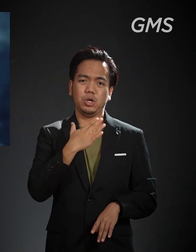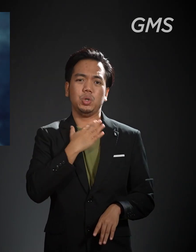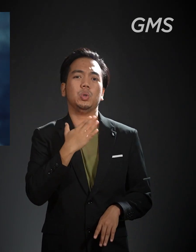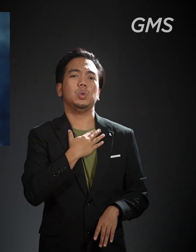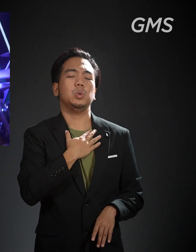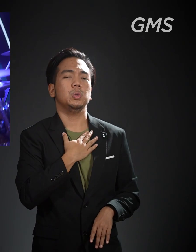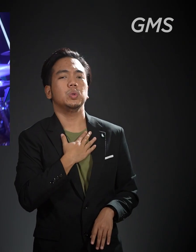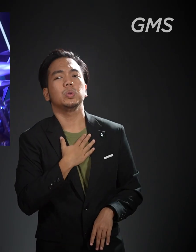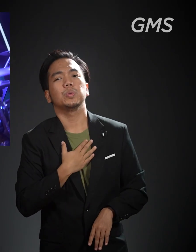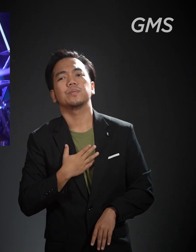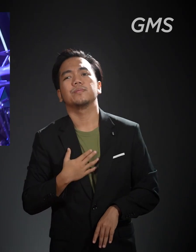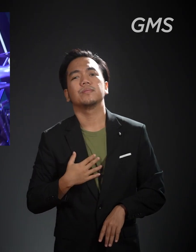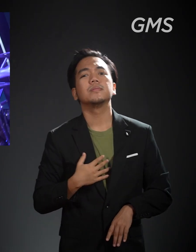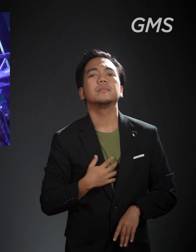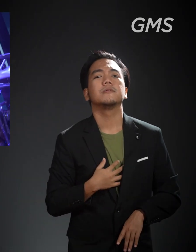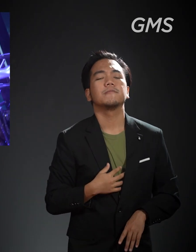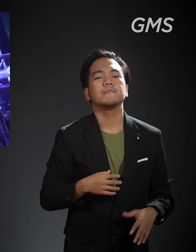Allahku.